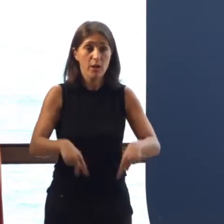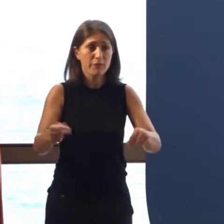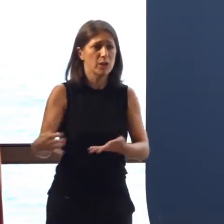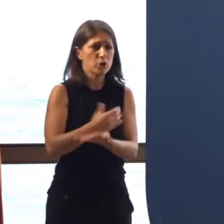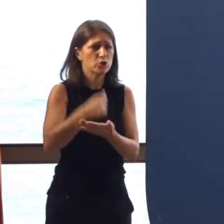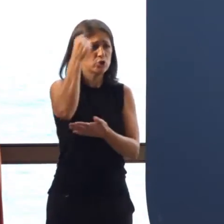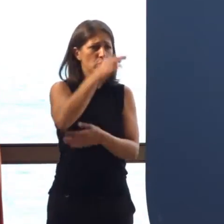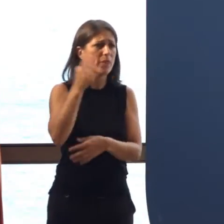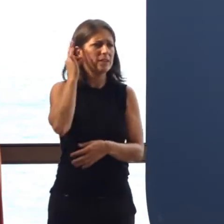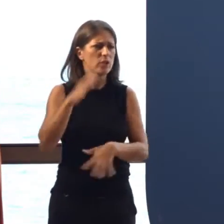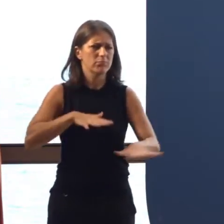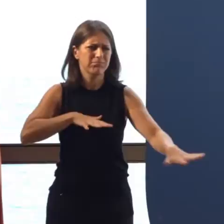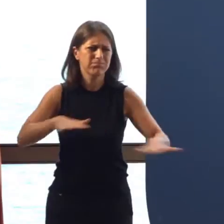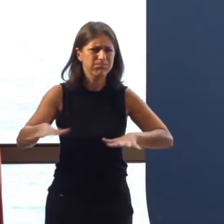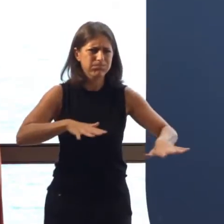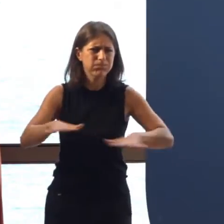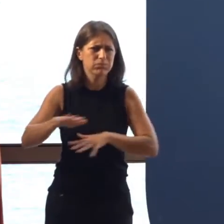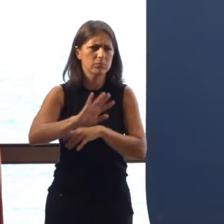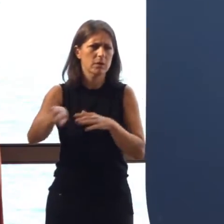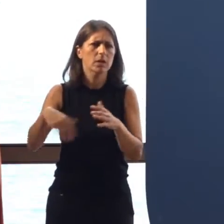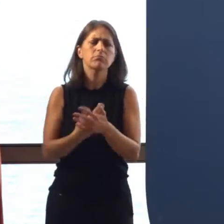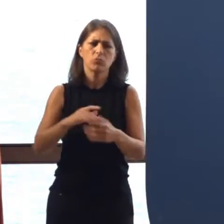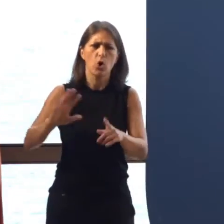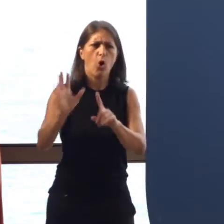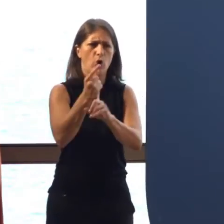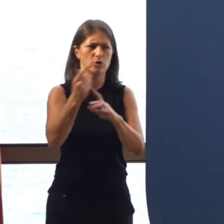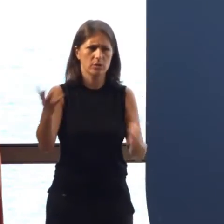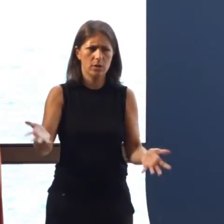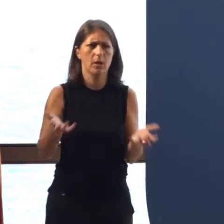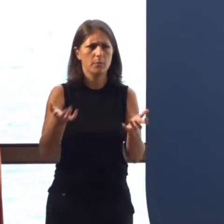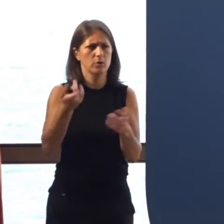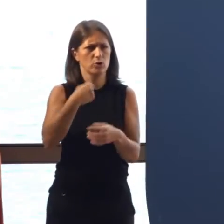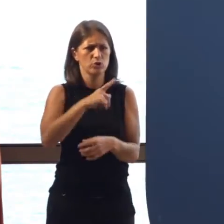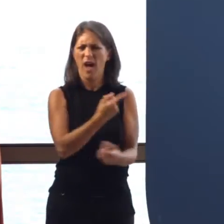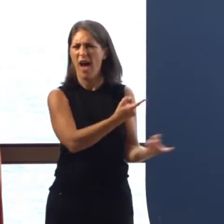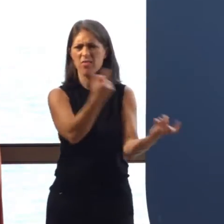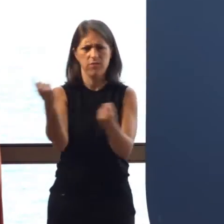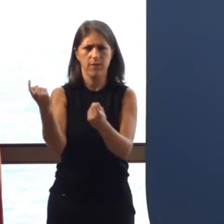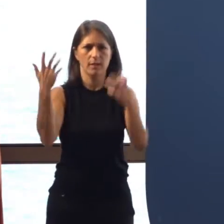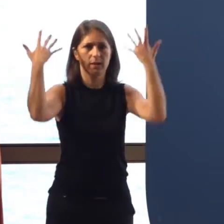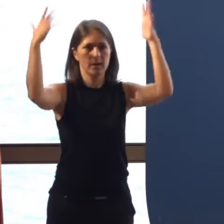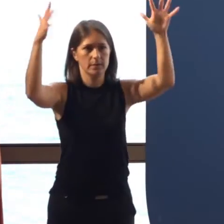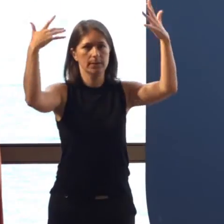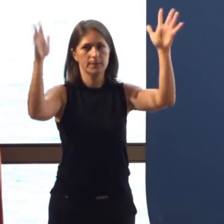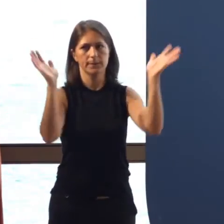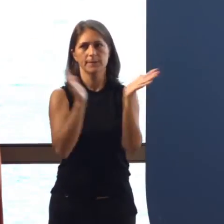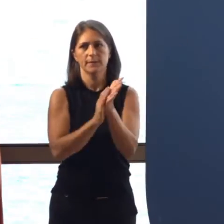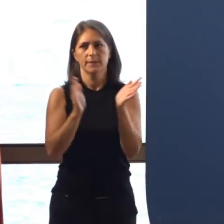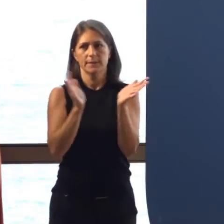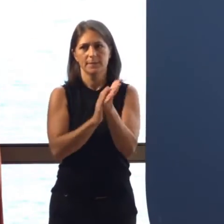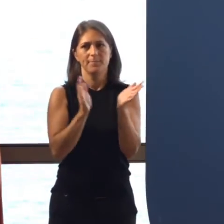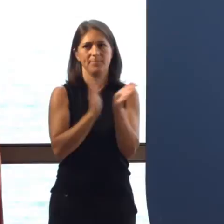e todos nos mobilicemos polo que queremos. É necesario